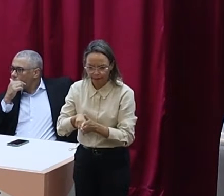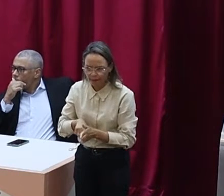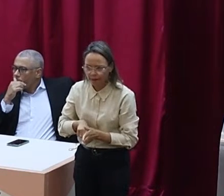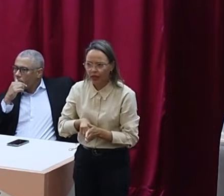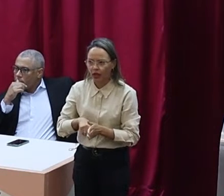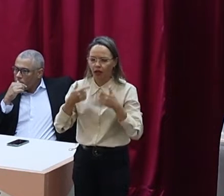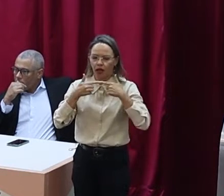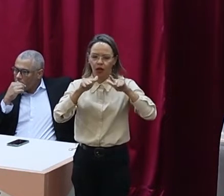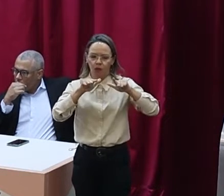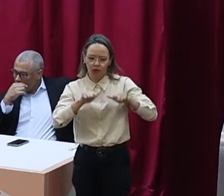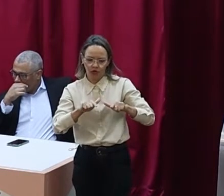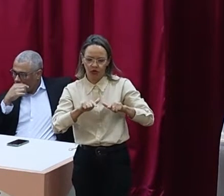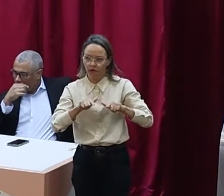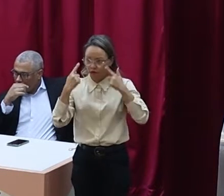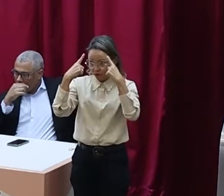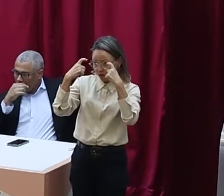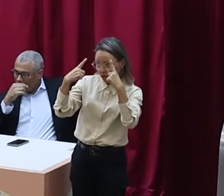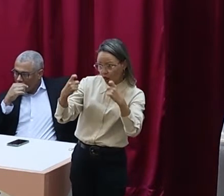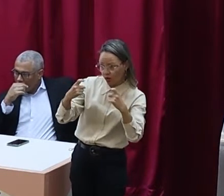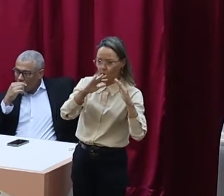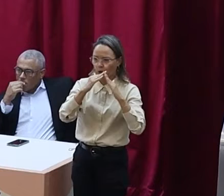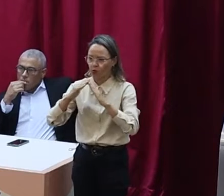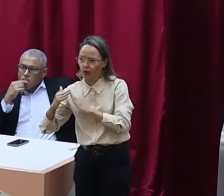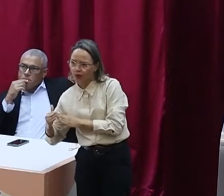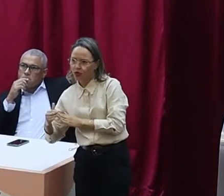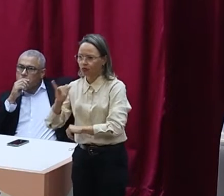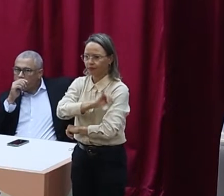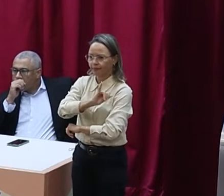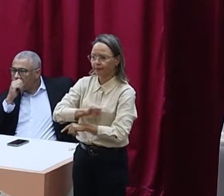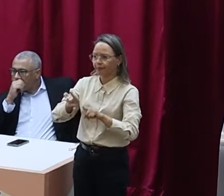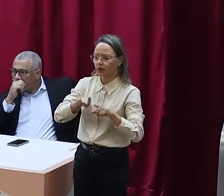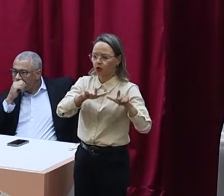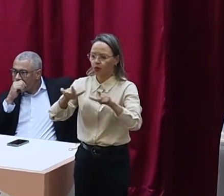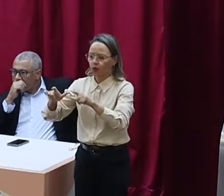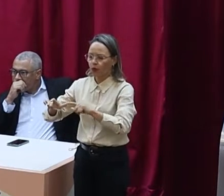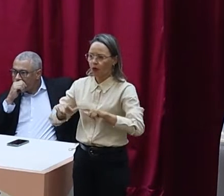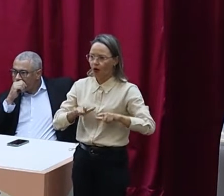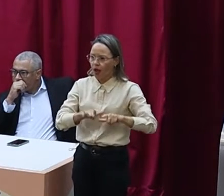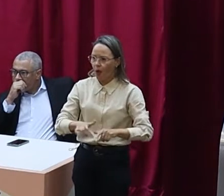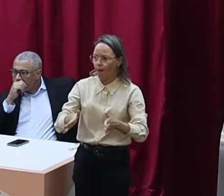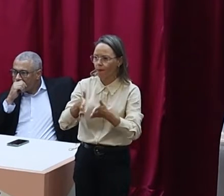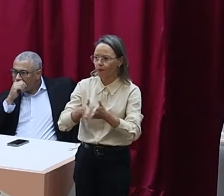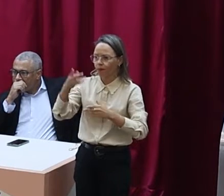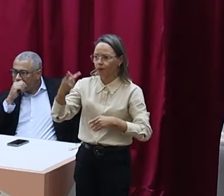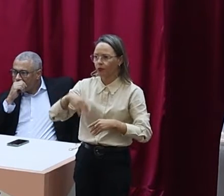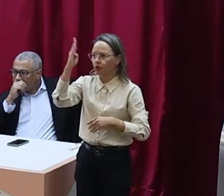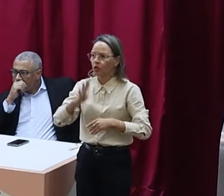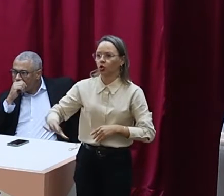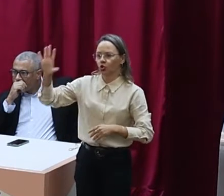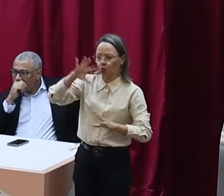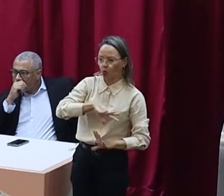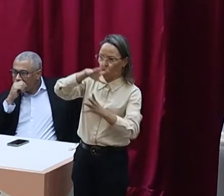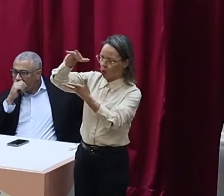linguagem, violência e esperança em favelas do Rio de Janeiro e em outros territórios periféricos do Brasil e do